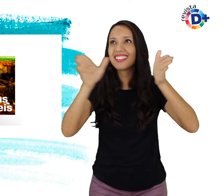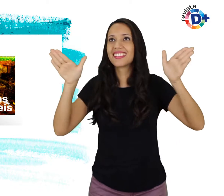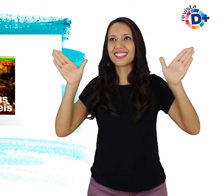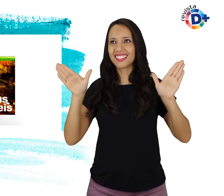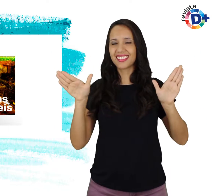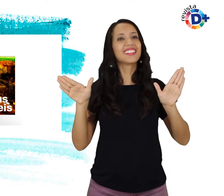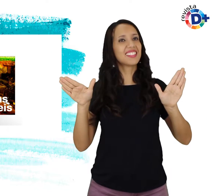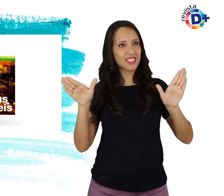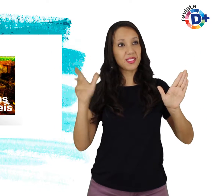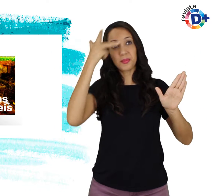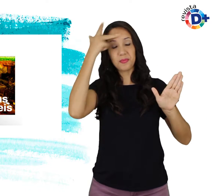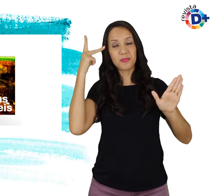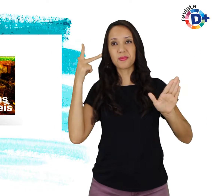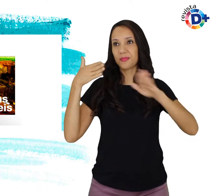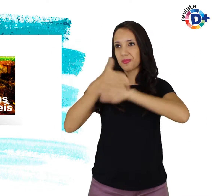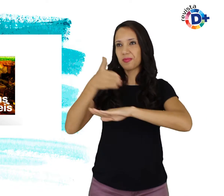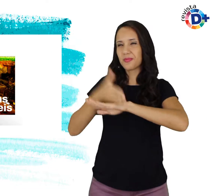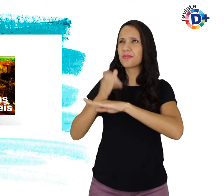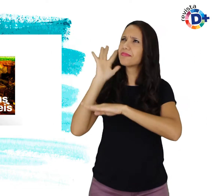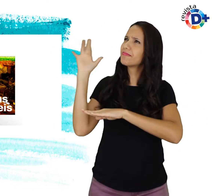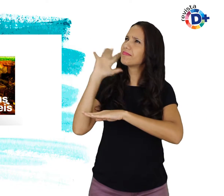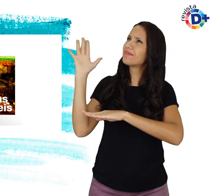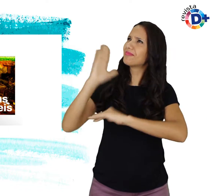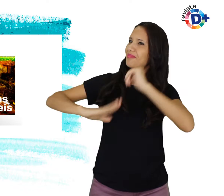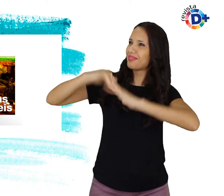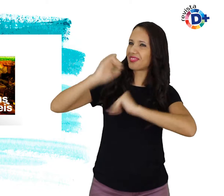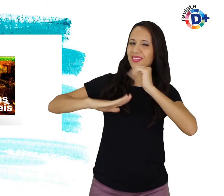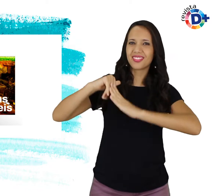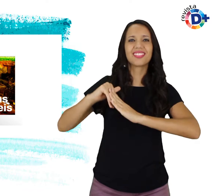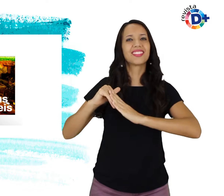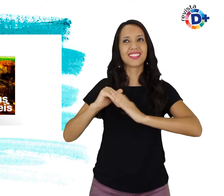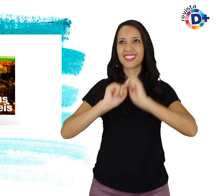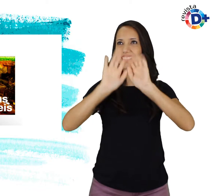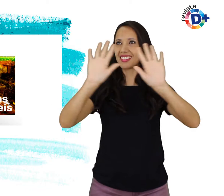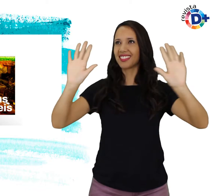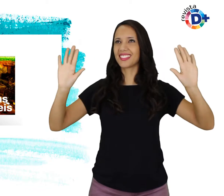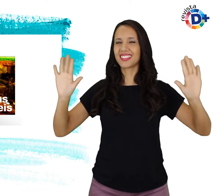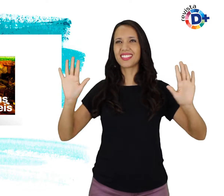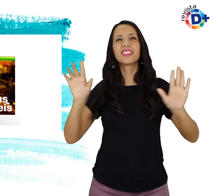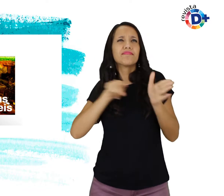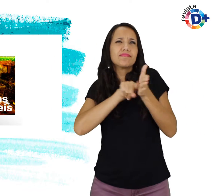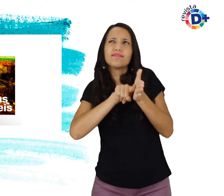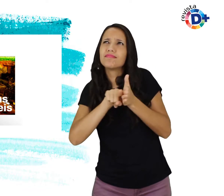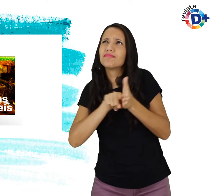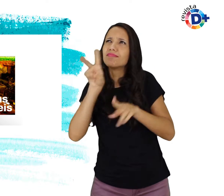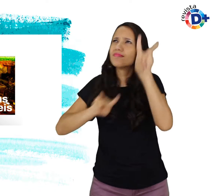participantes com reflexões e práticas sobre construção análise e descrição de